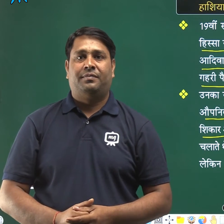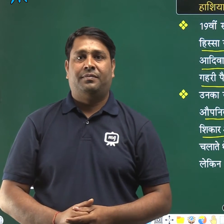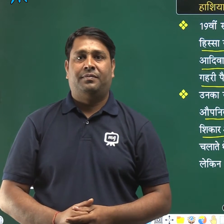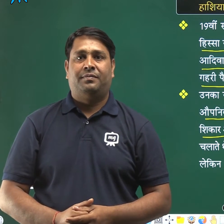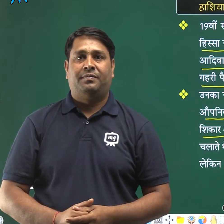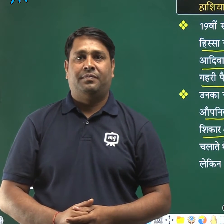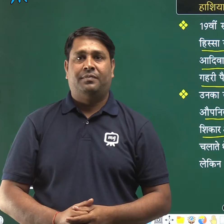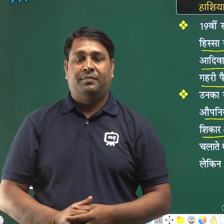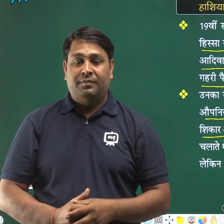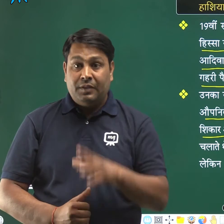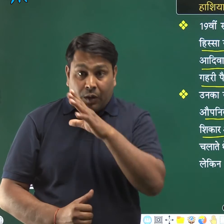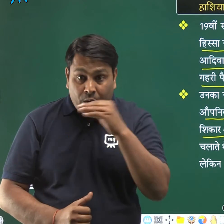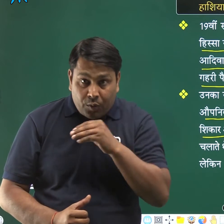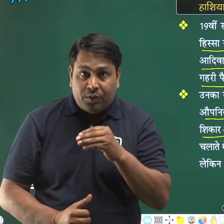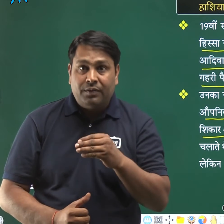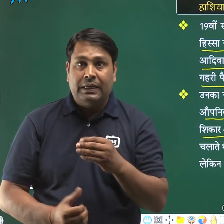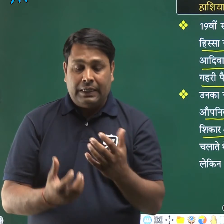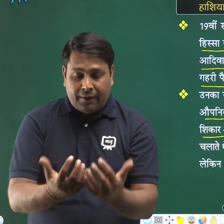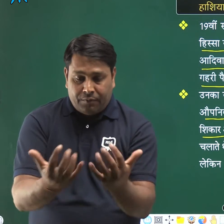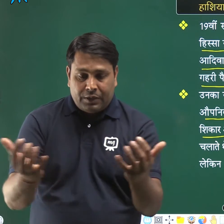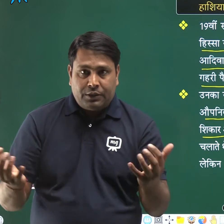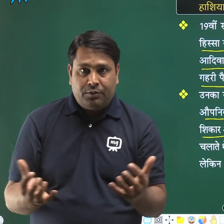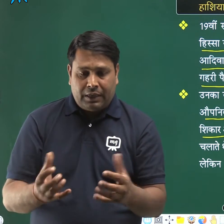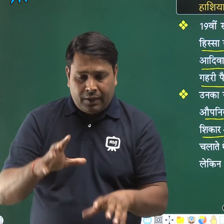और चीजें बीनकर